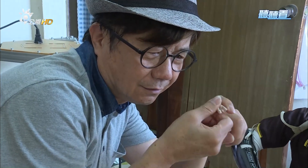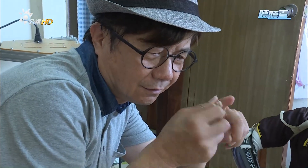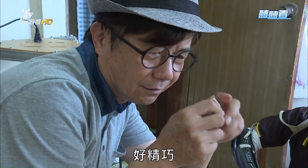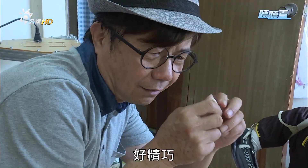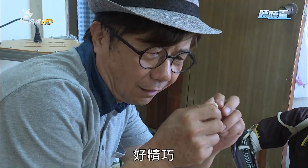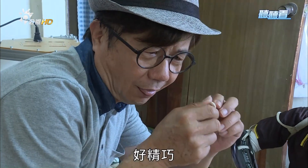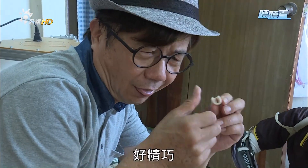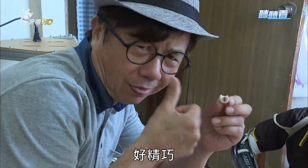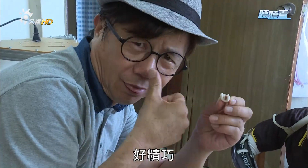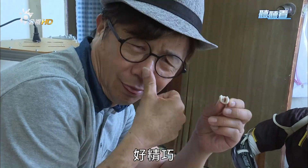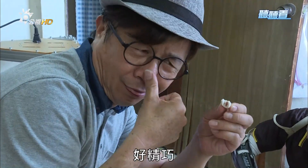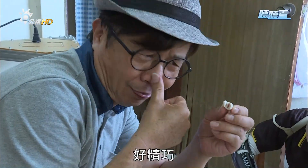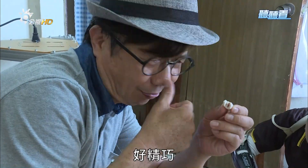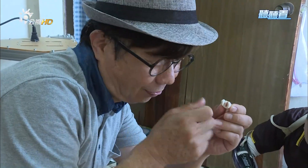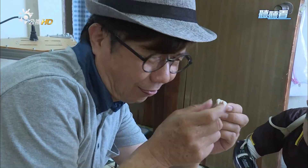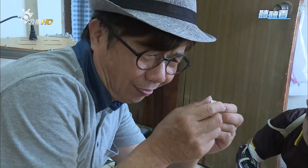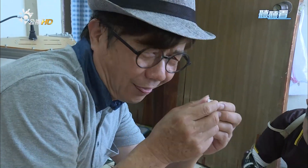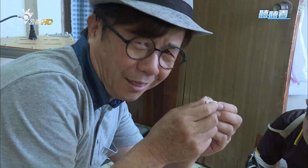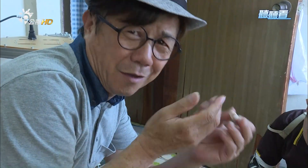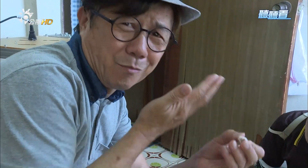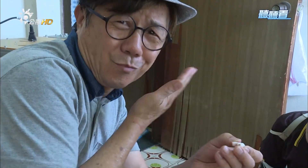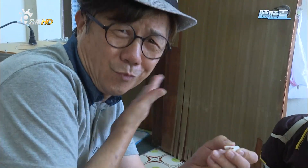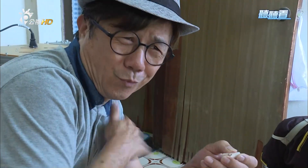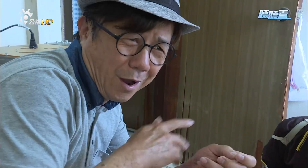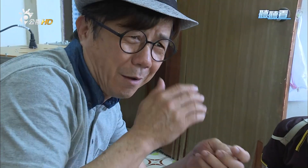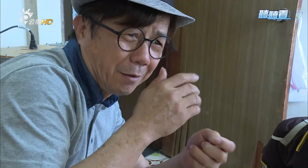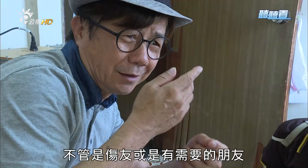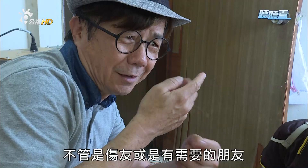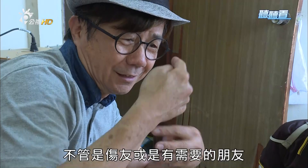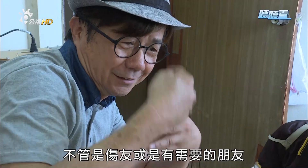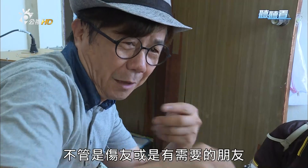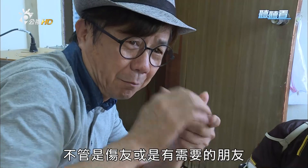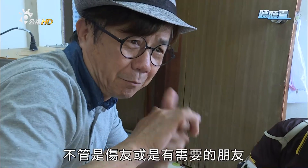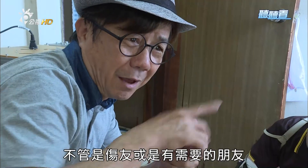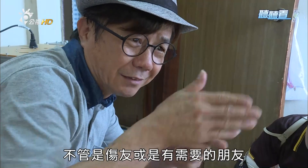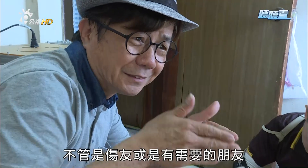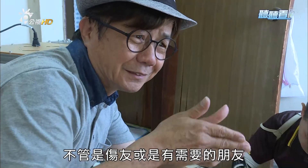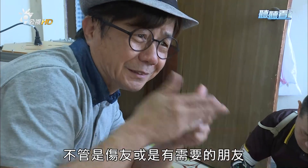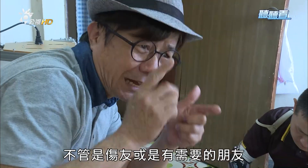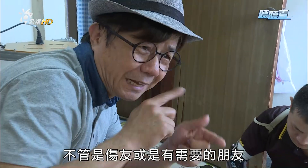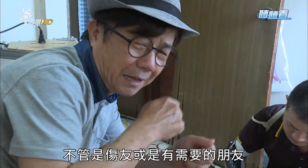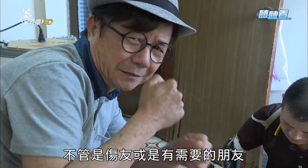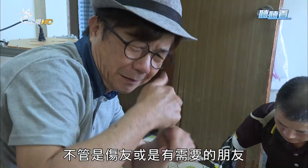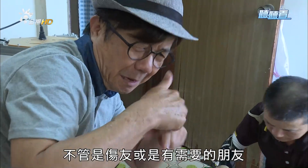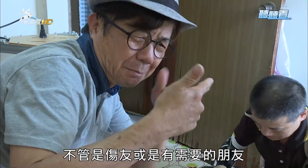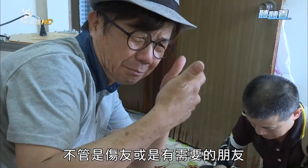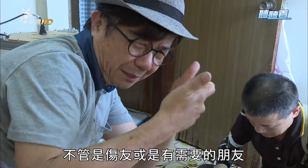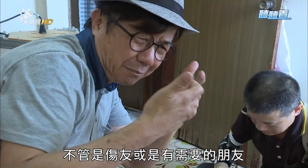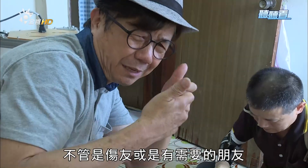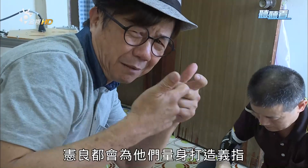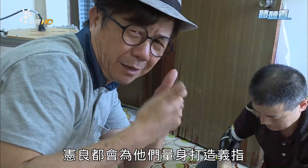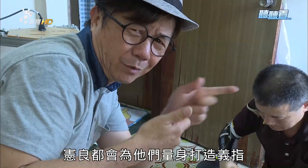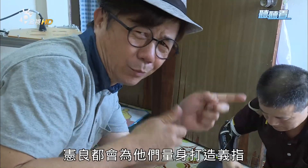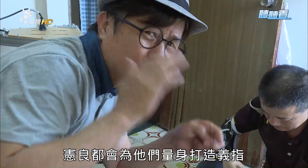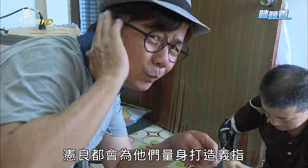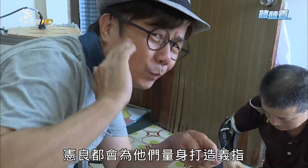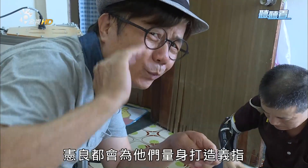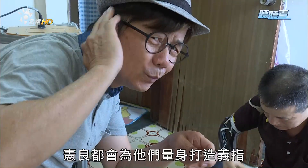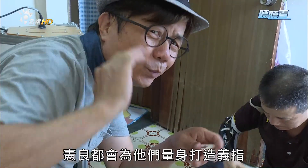呀好精巧啊，哎呀，不管是商友或是有需要的朋友啊，宪良呢都会为他